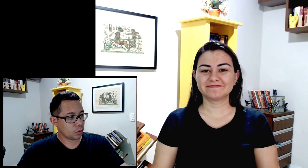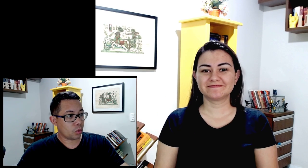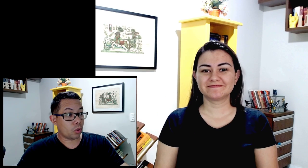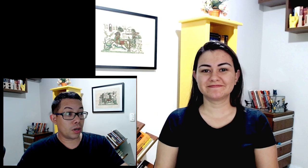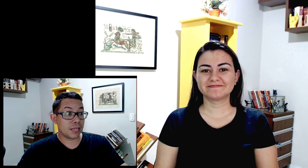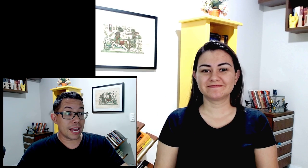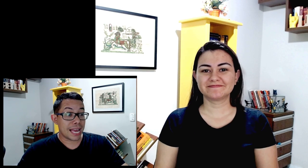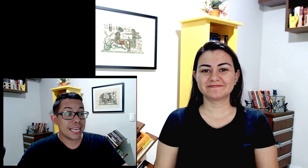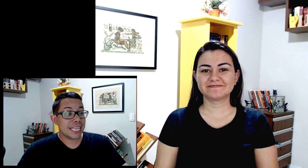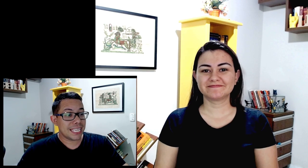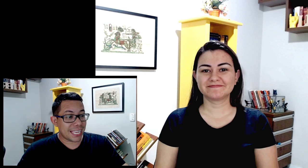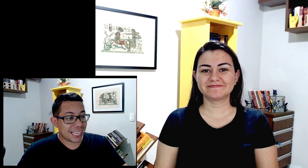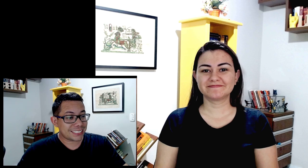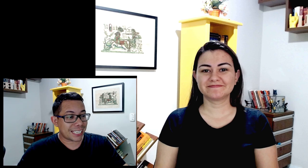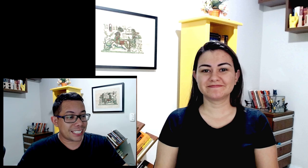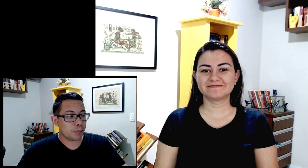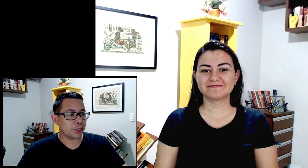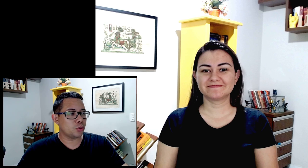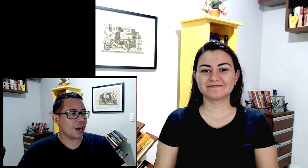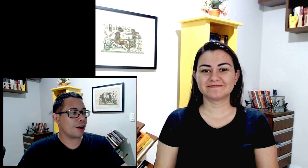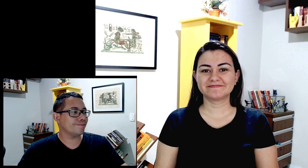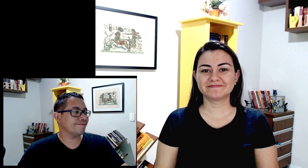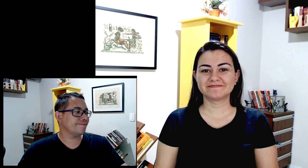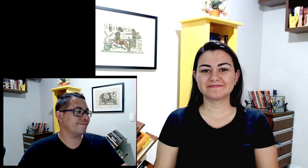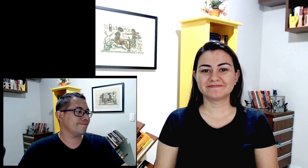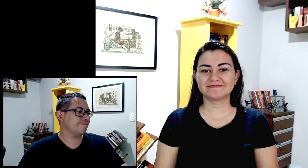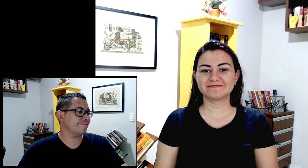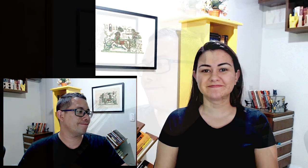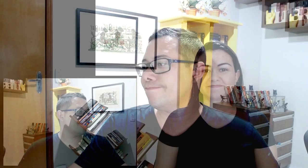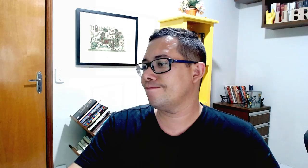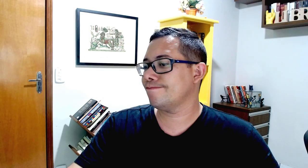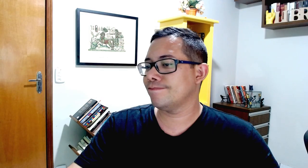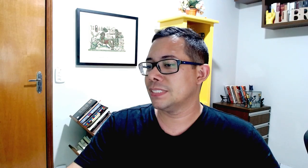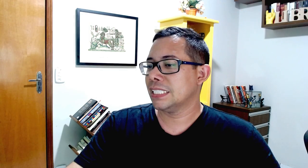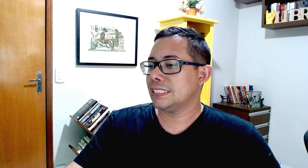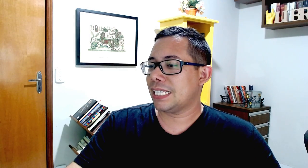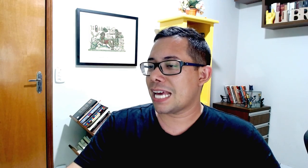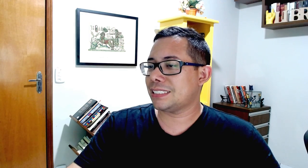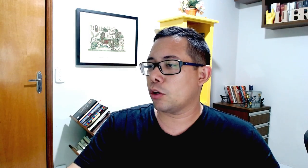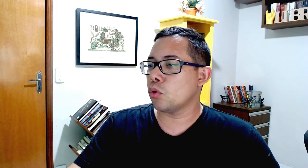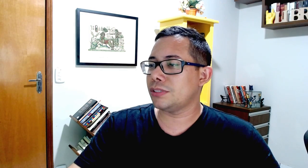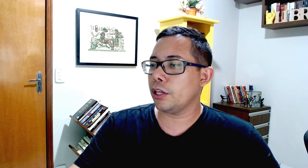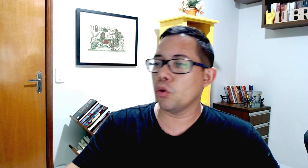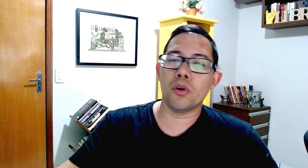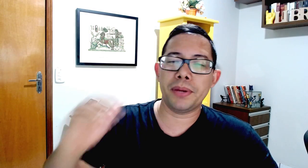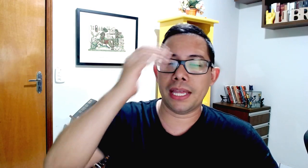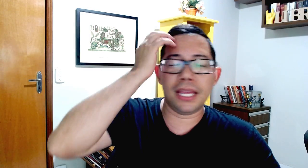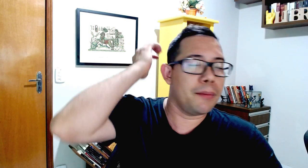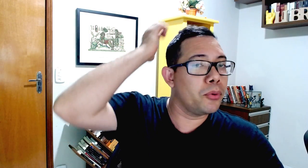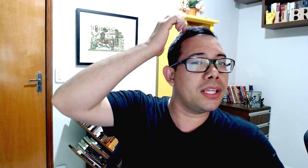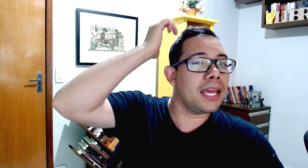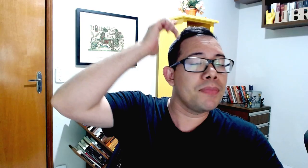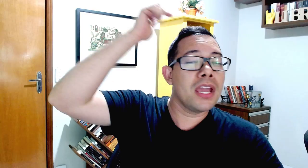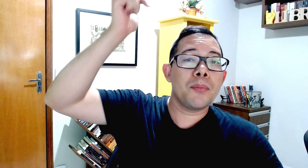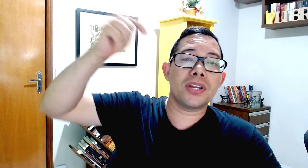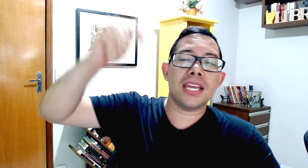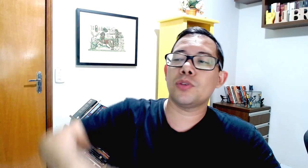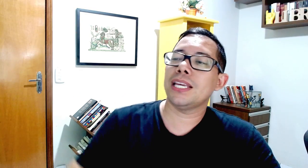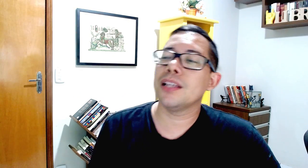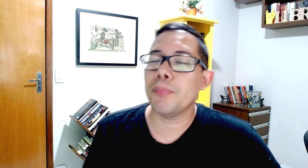e olha e esse aqui pessoal Será que você conseguiu compreender porque porque isso